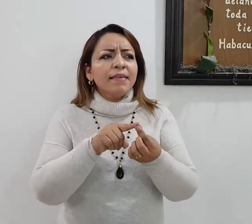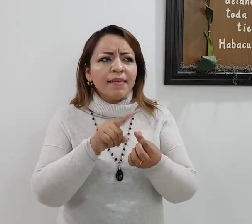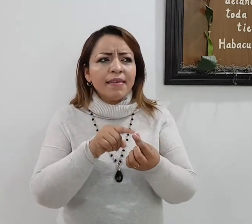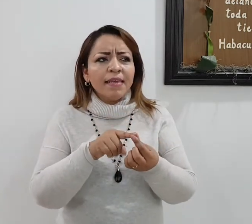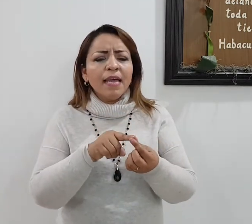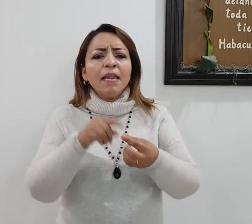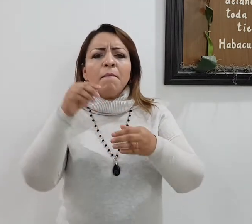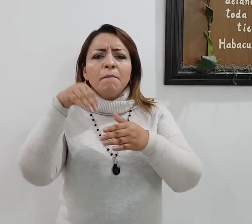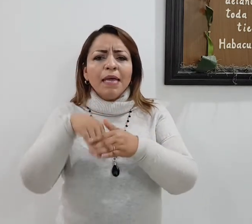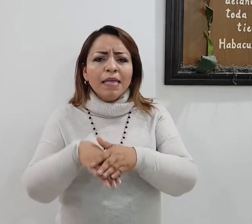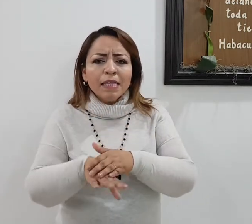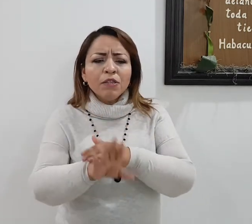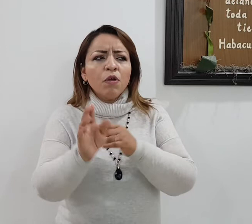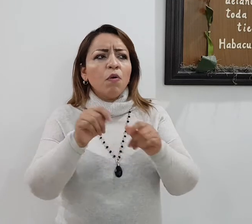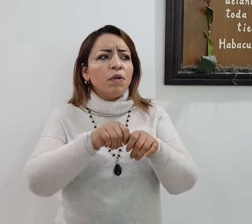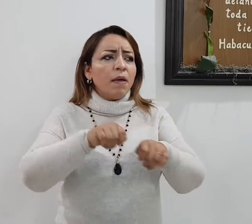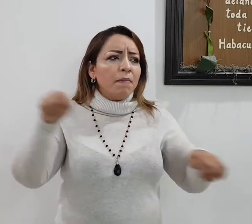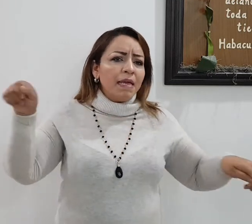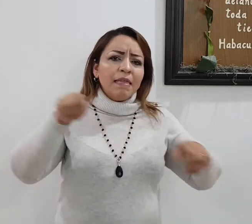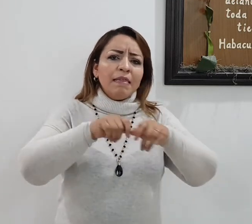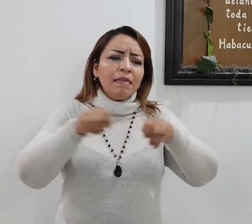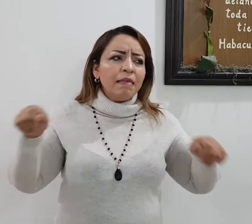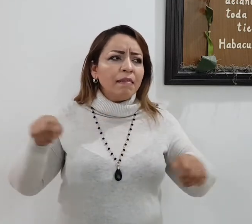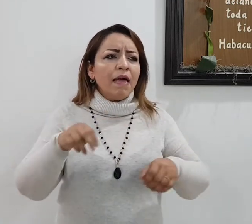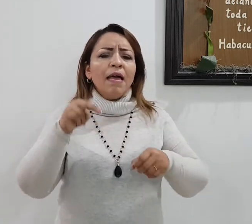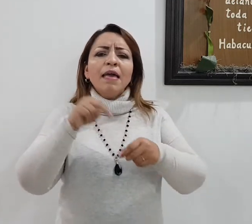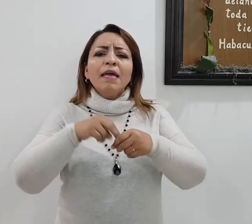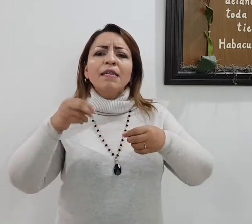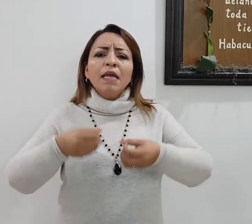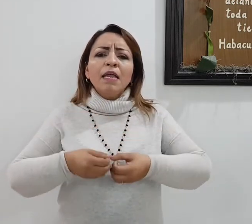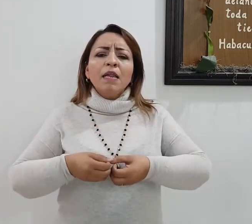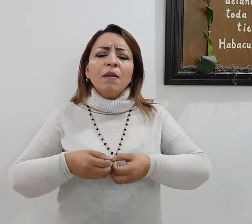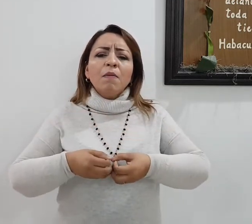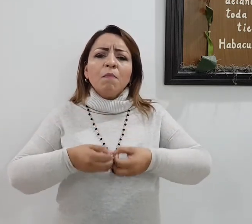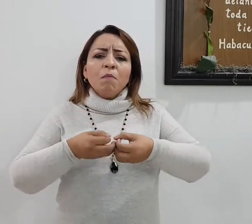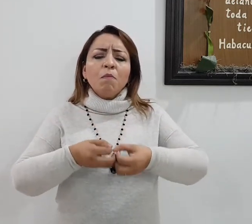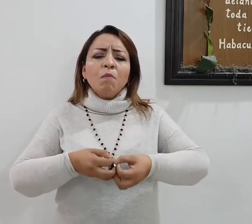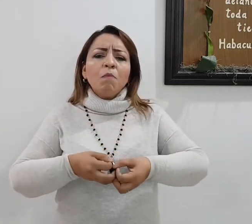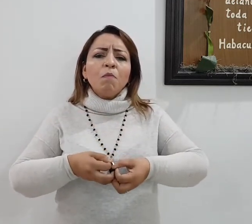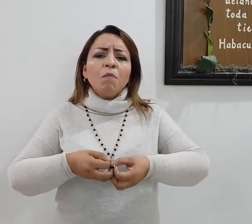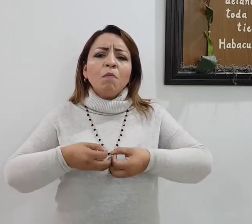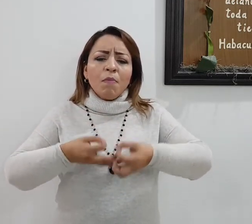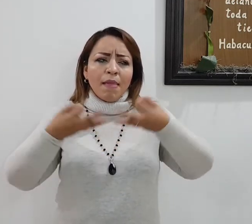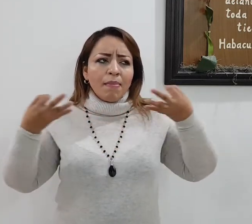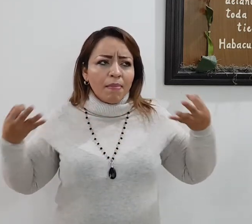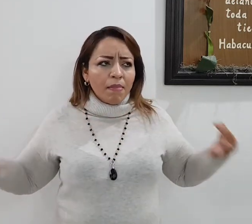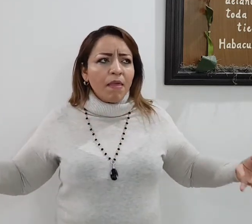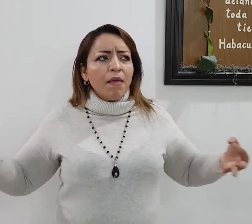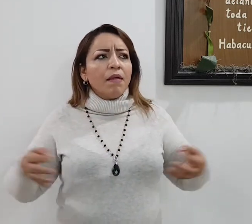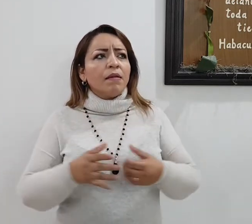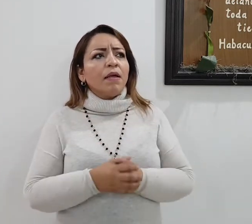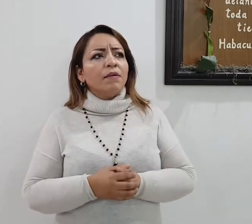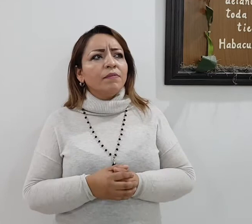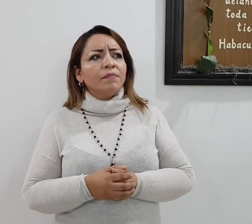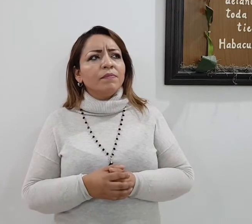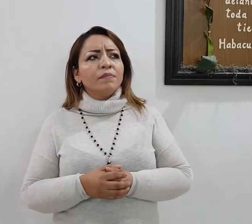las montañas y los cerros? Dios. ¿Qué dice el siguiente versículo? ¿Quién puede medir el alcance del Espíritu del Señor? ¿O quién